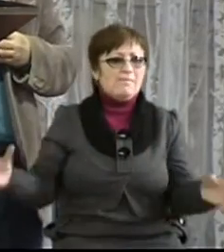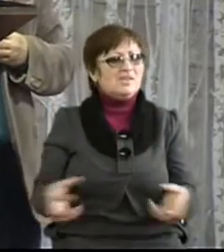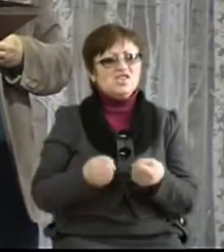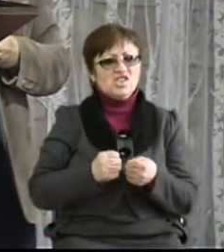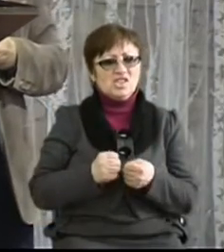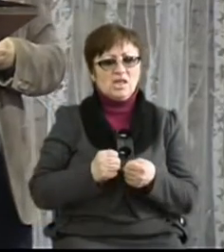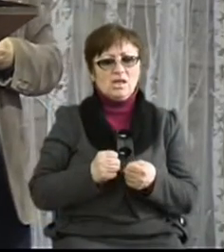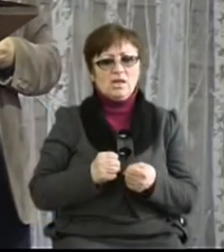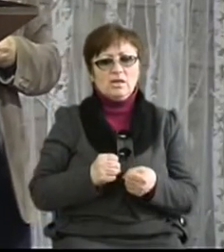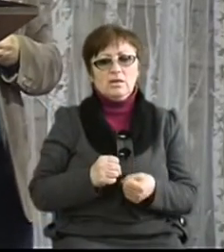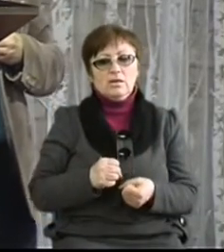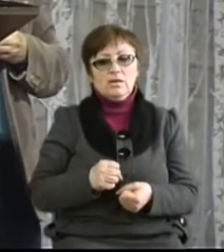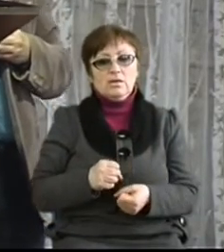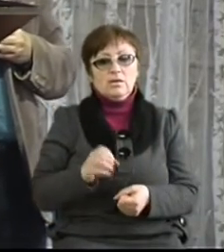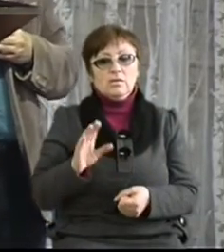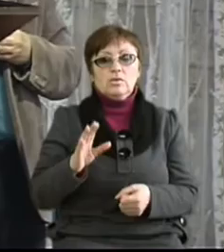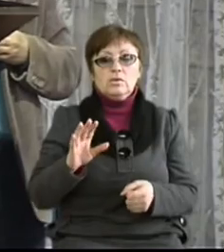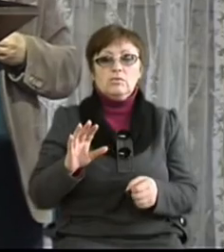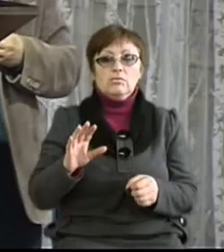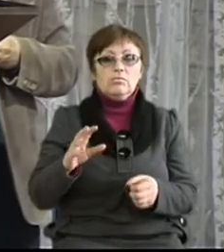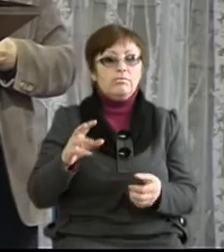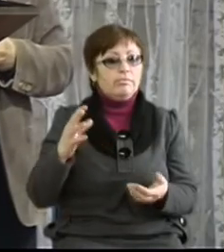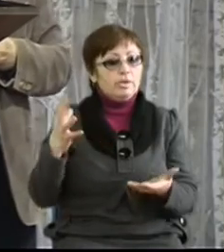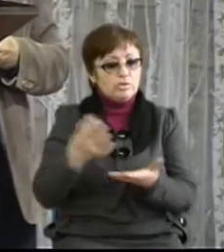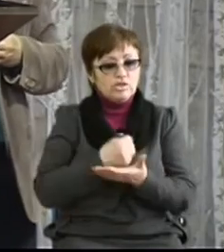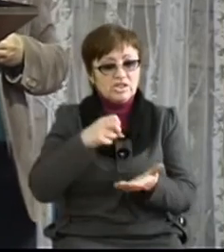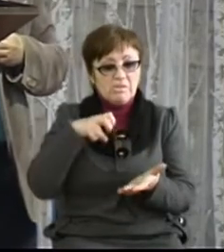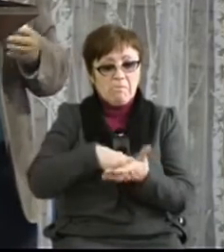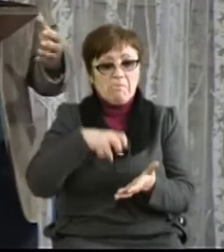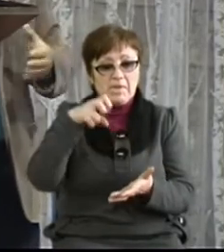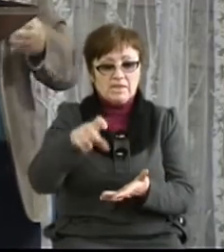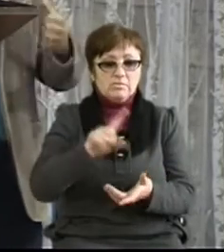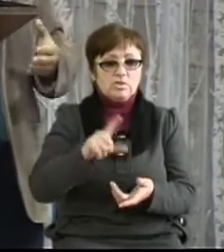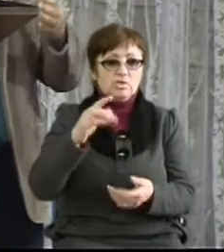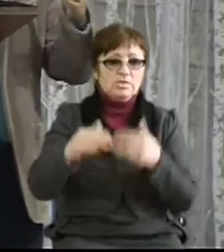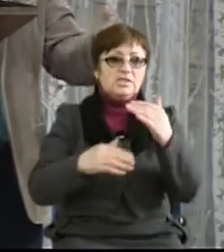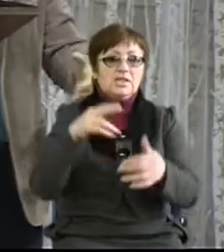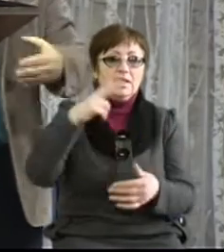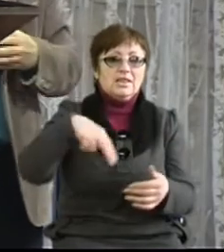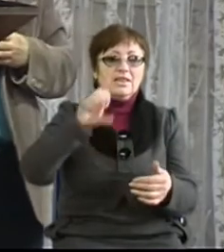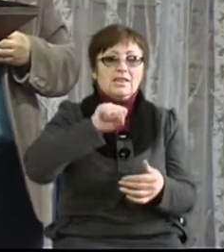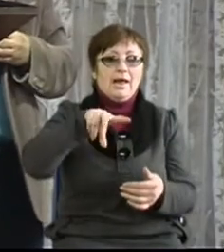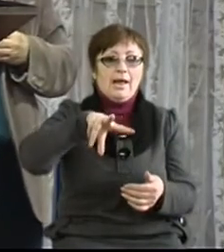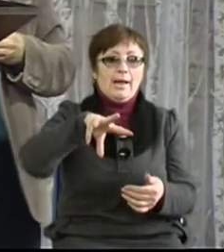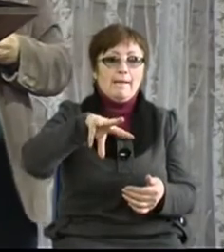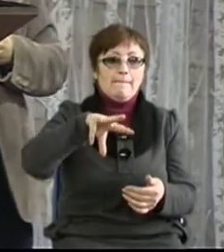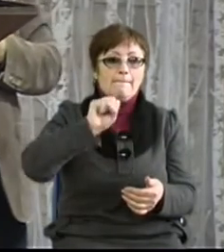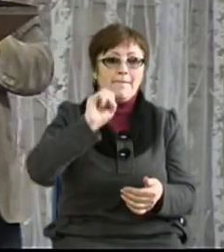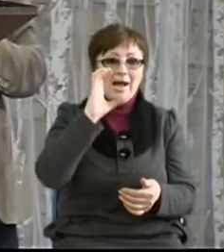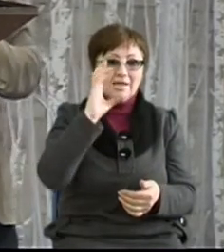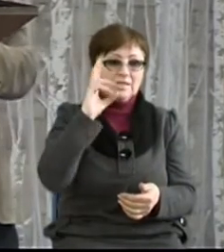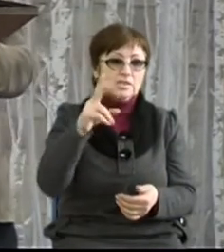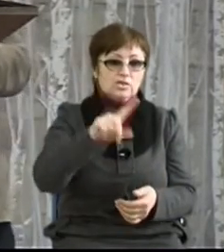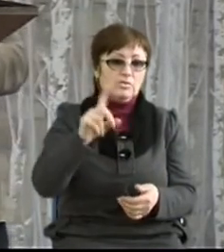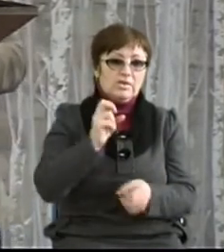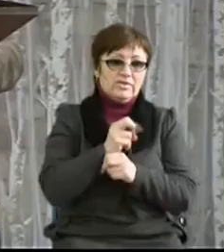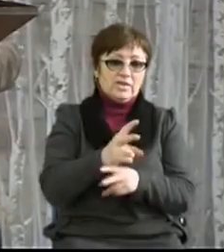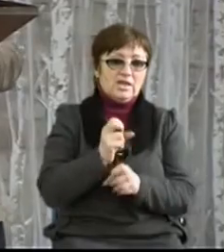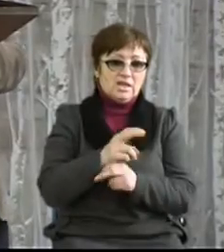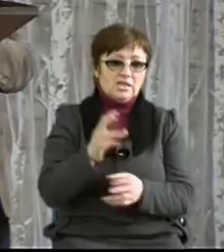Мессия. И в определенный момент он получил письма в Дамаск для того, чтобы идти и там гнать христиан. И по